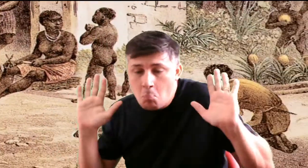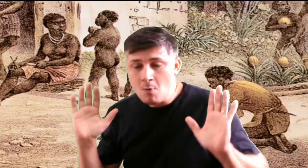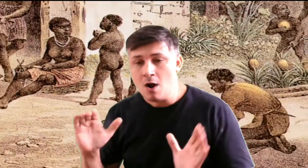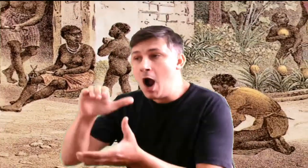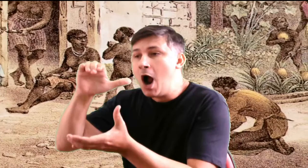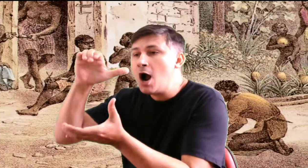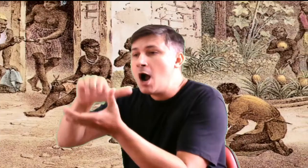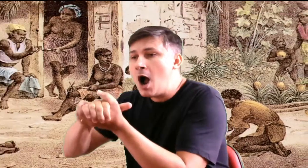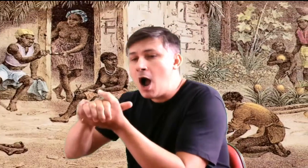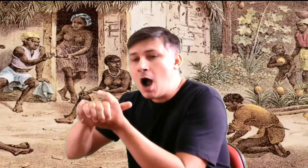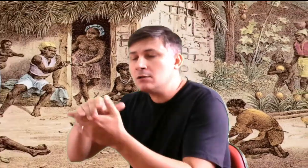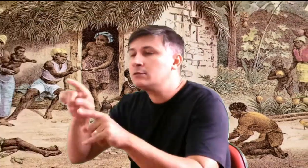para construir uma família.